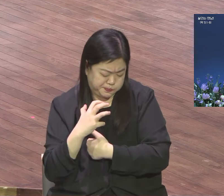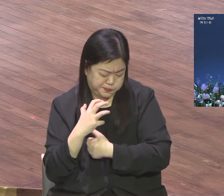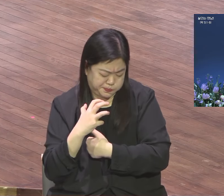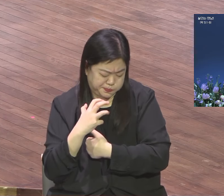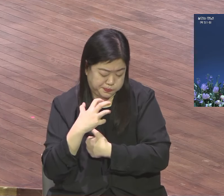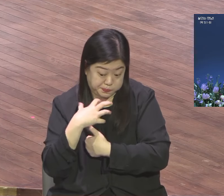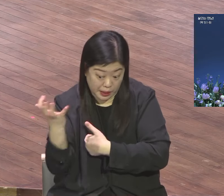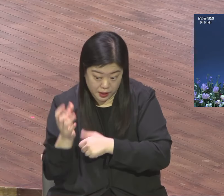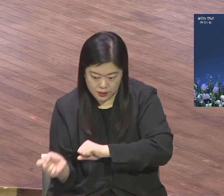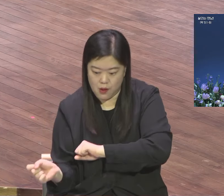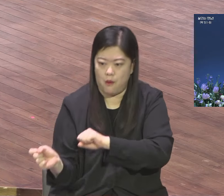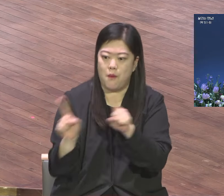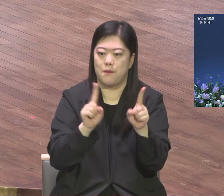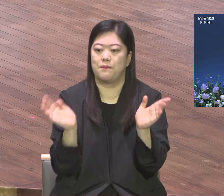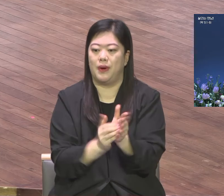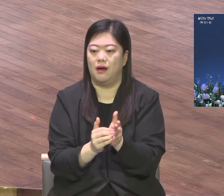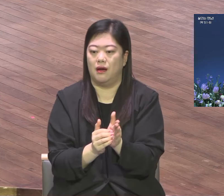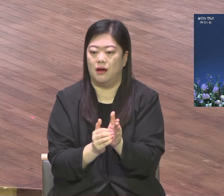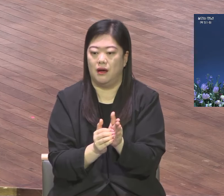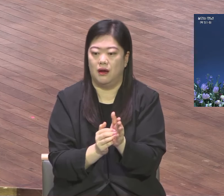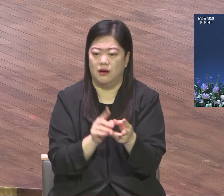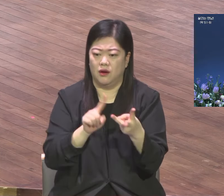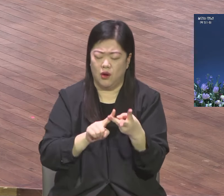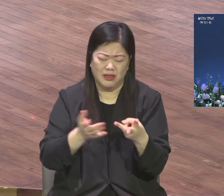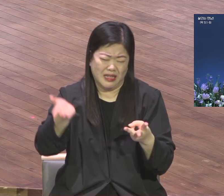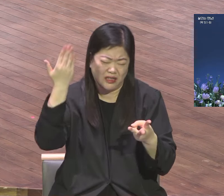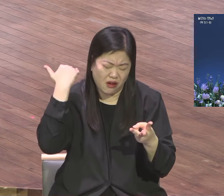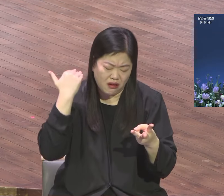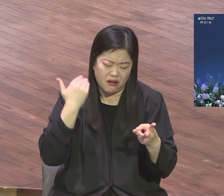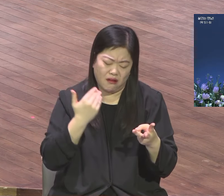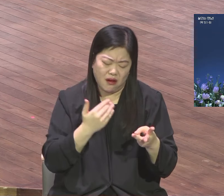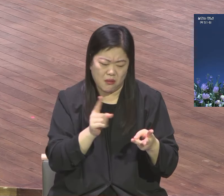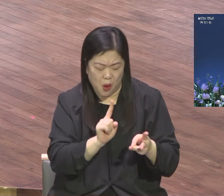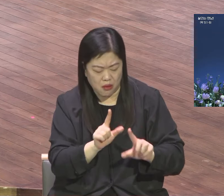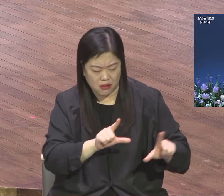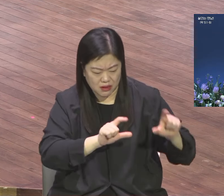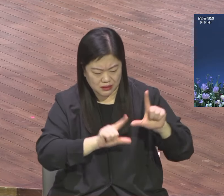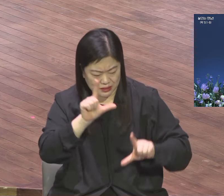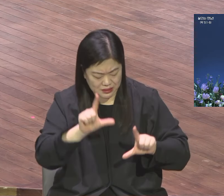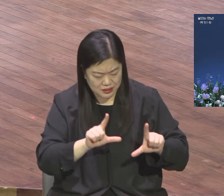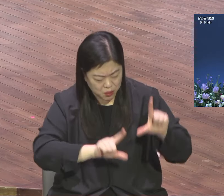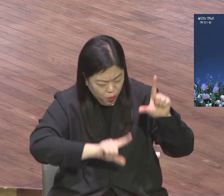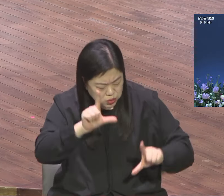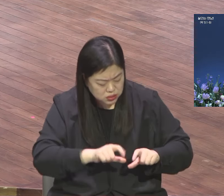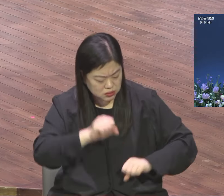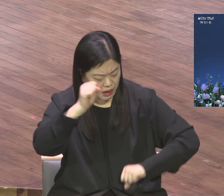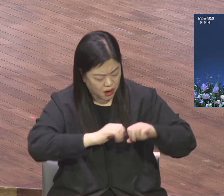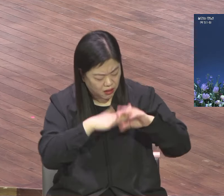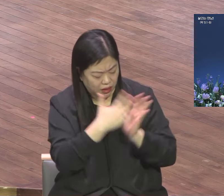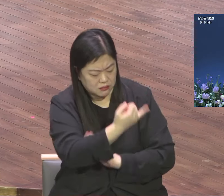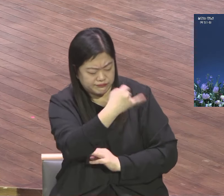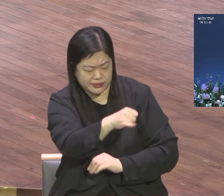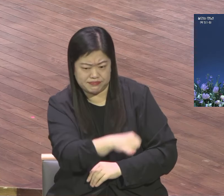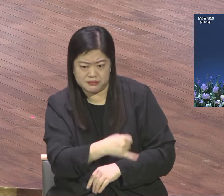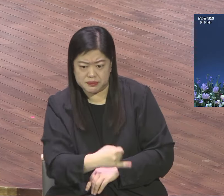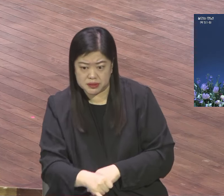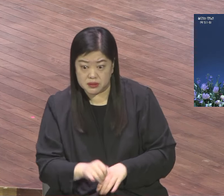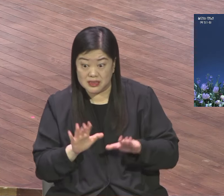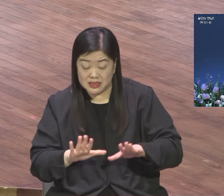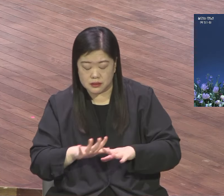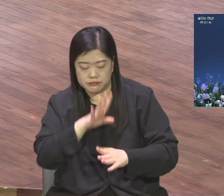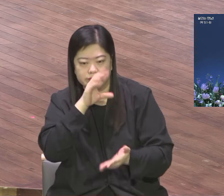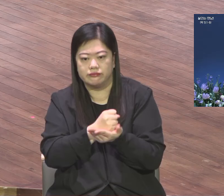온전하게 되었다. 정상이 되었다. 저와 여러분을 만나는 모든 사람들이 예수님 만나